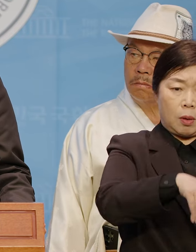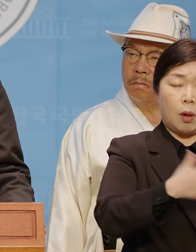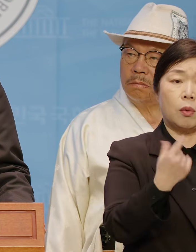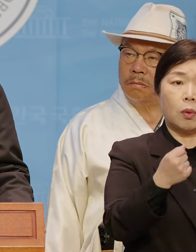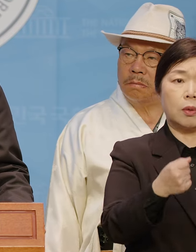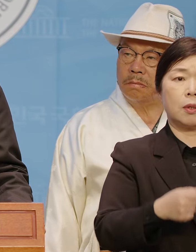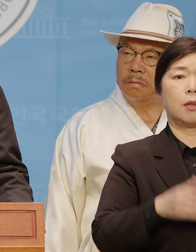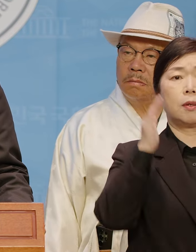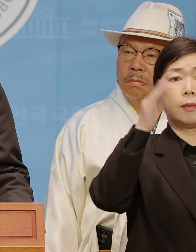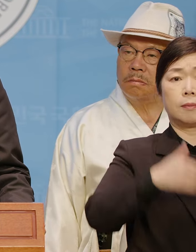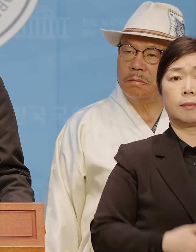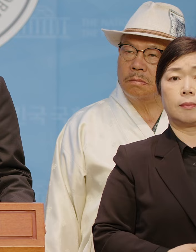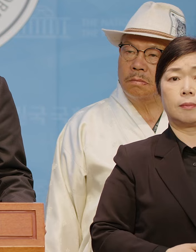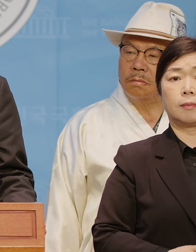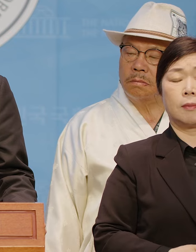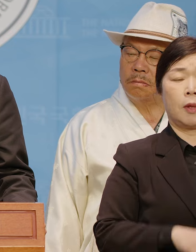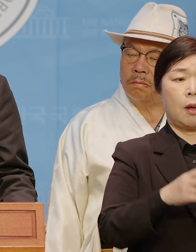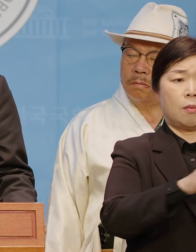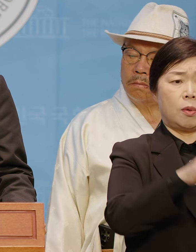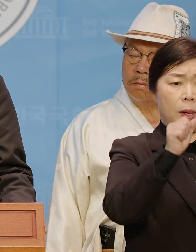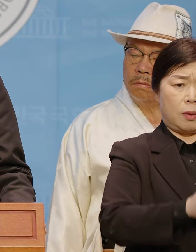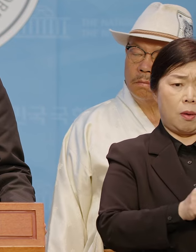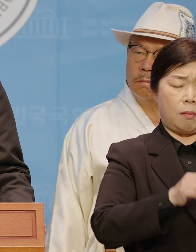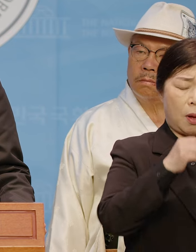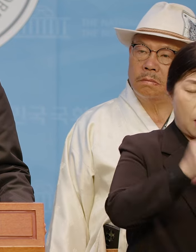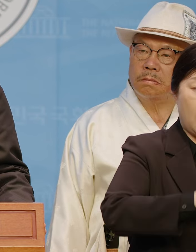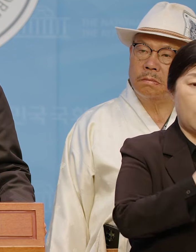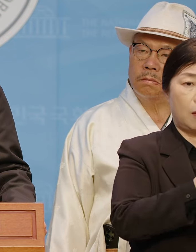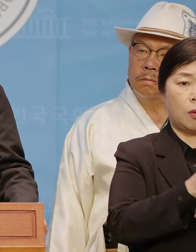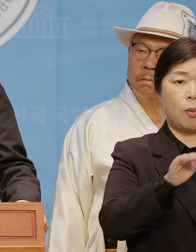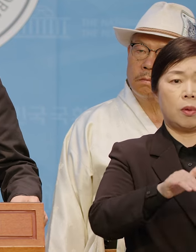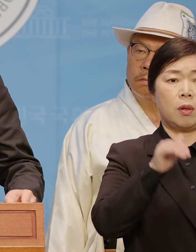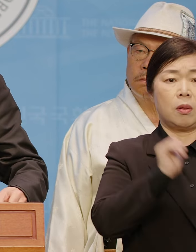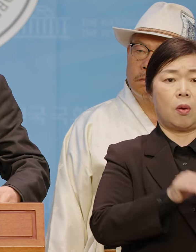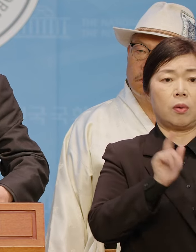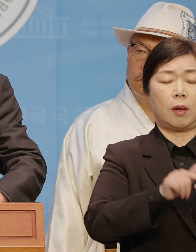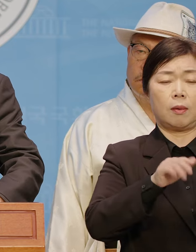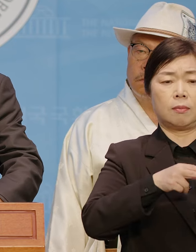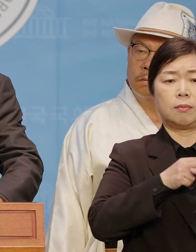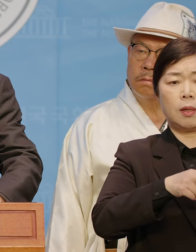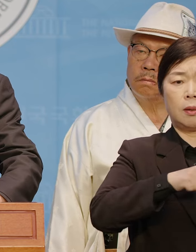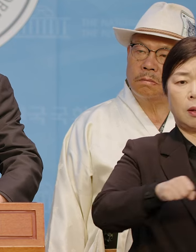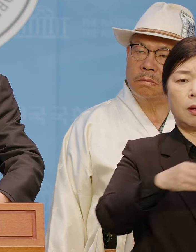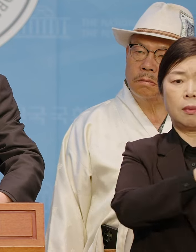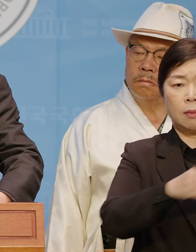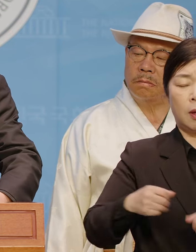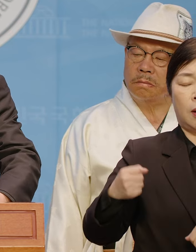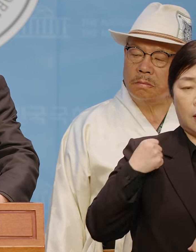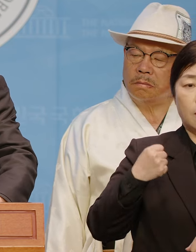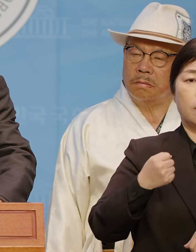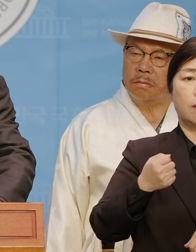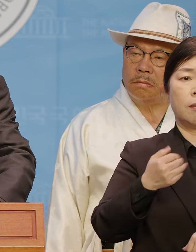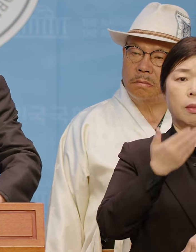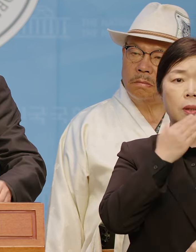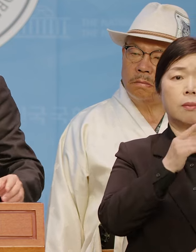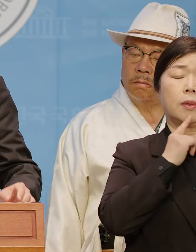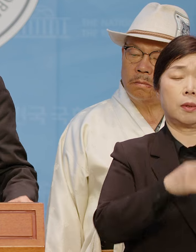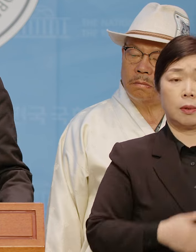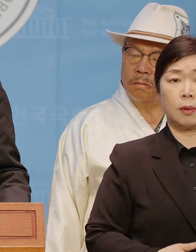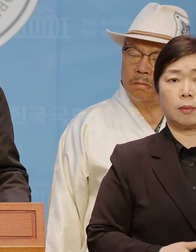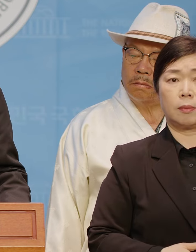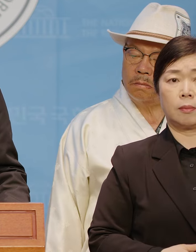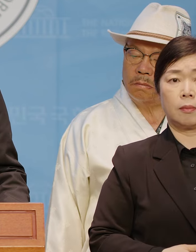불법 행위를 자행하여 이번 선거를 주도할 기세로 엄포를 놓고 있습니다 우리는 지난 대선